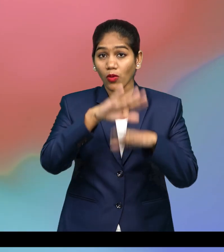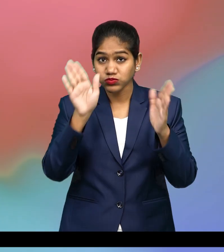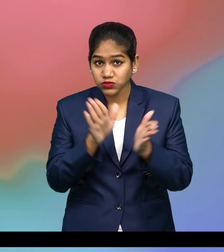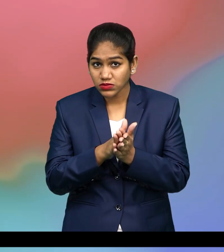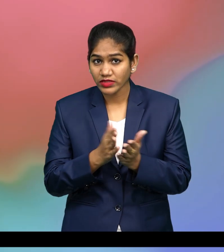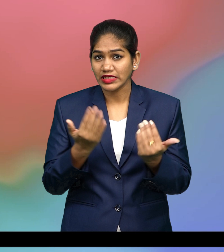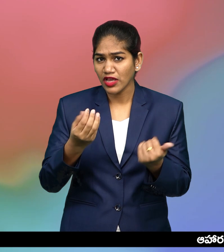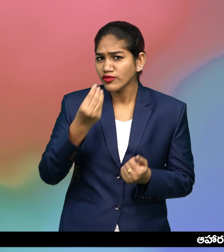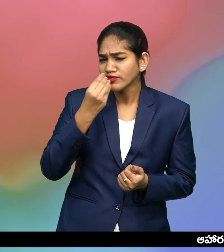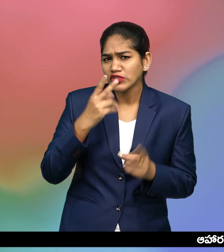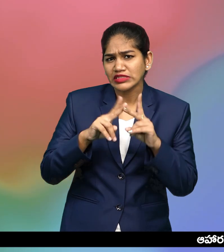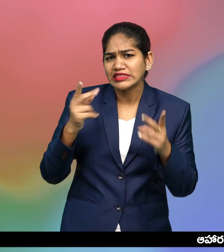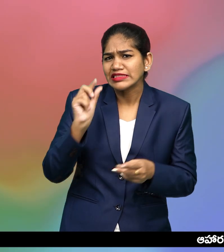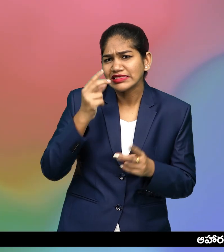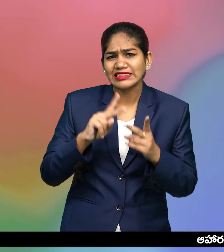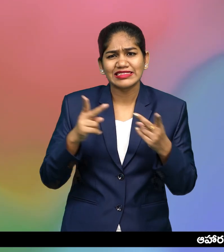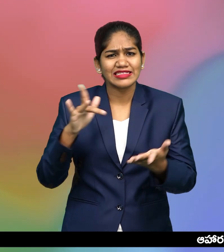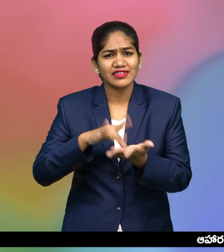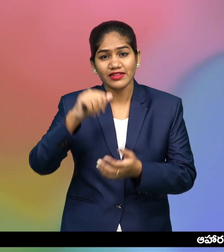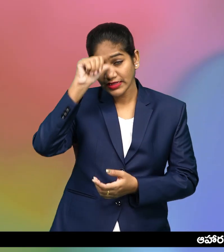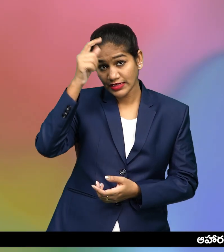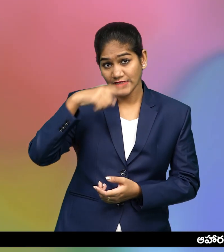భారతదేశంలో ఆహార ధాన్యాల నికర లభ్యత